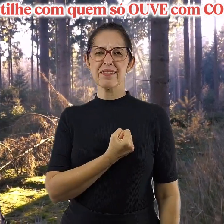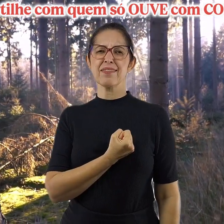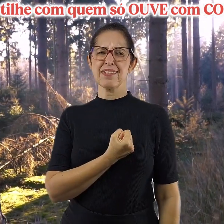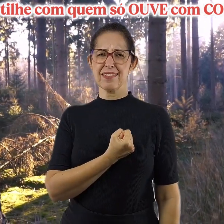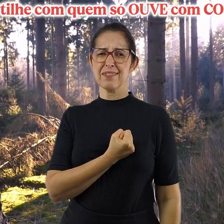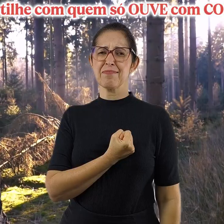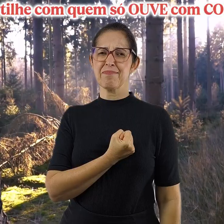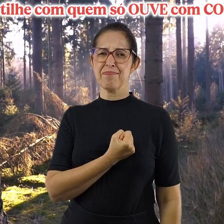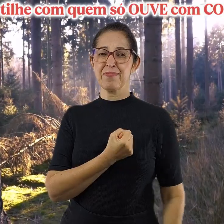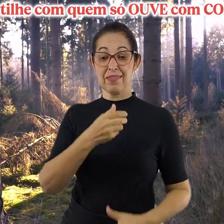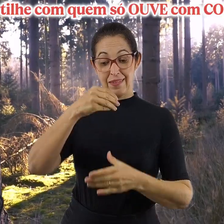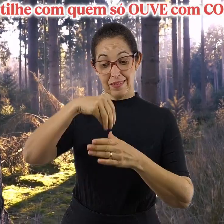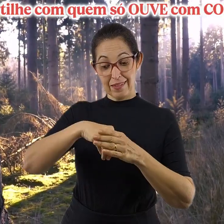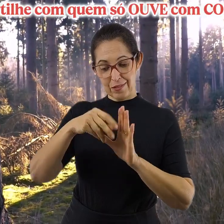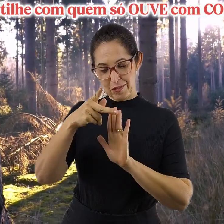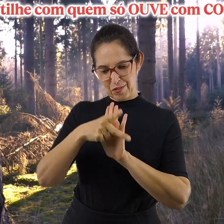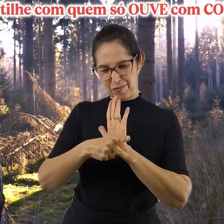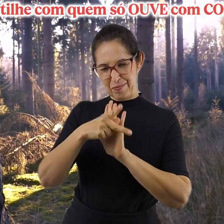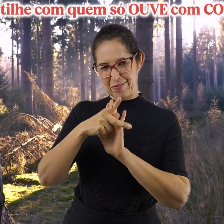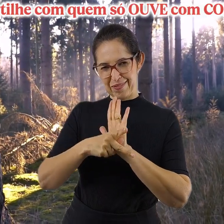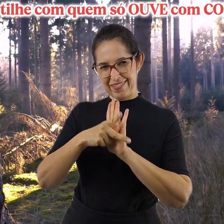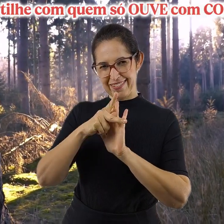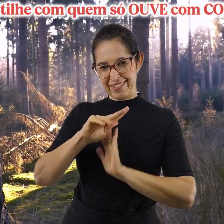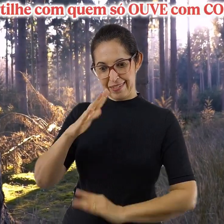projeto de salvação do homem.